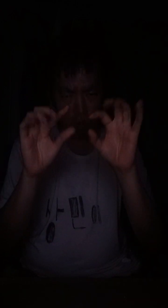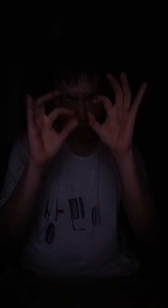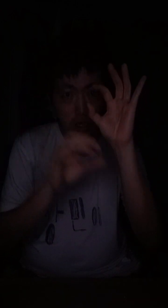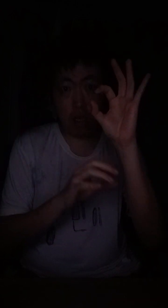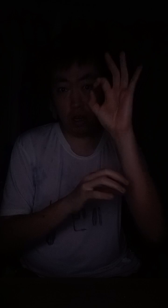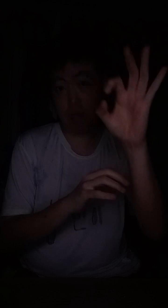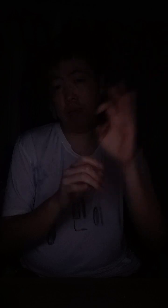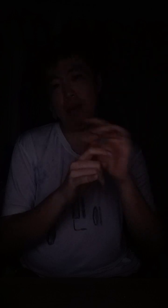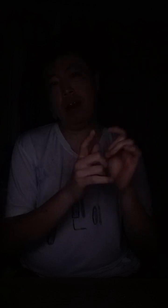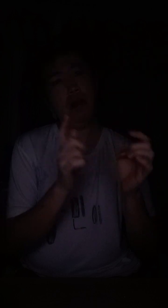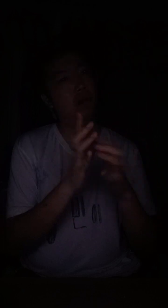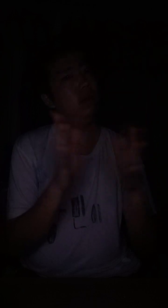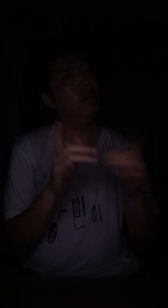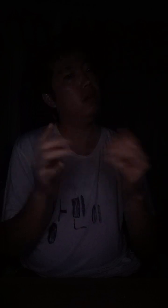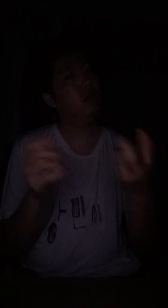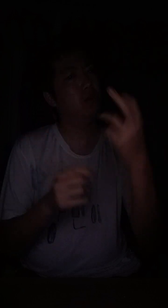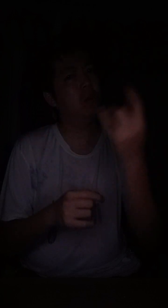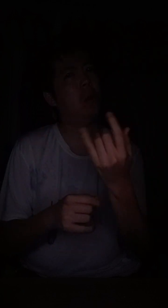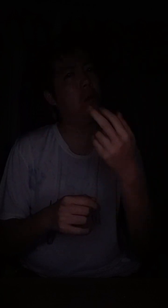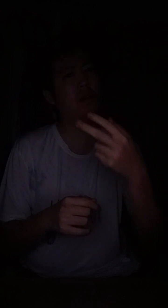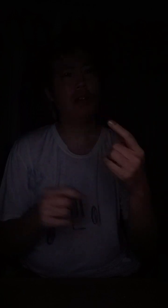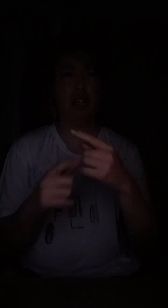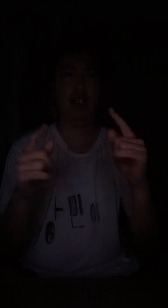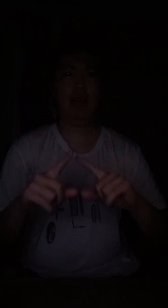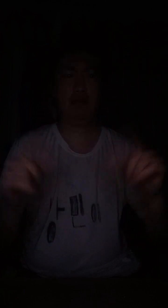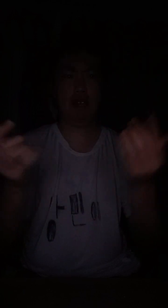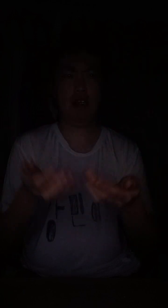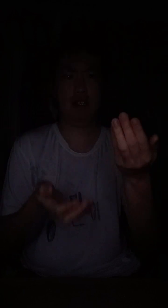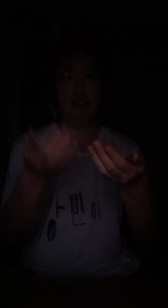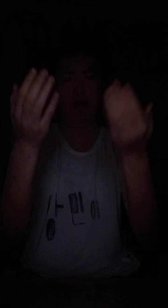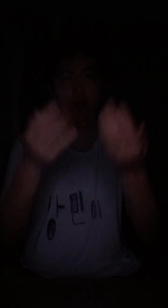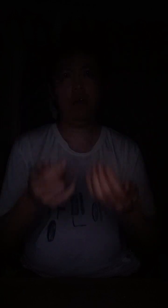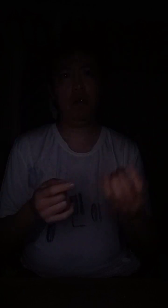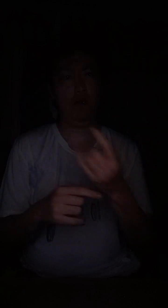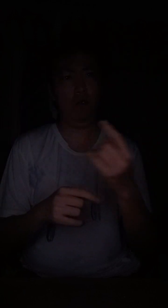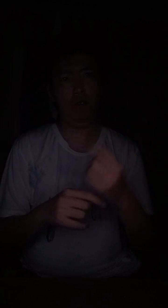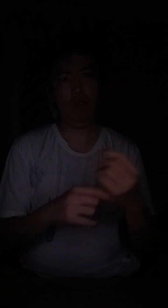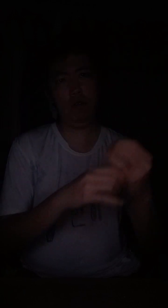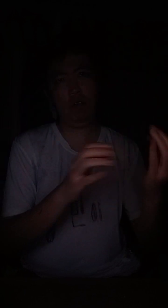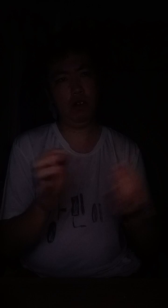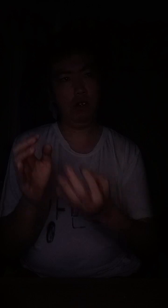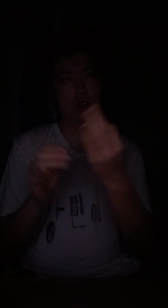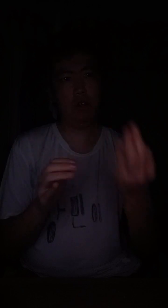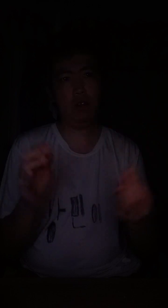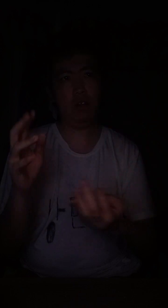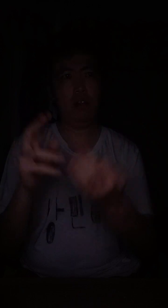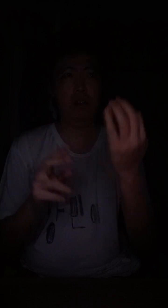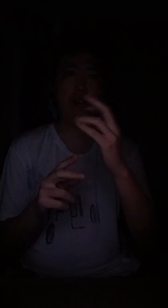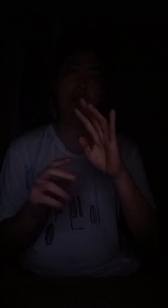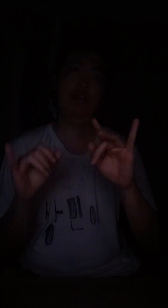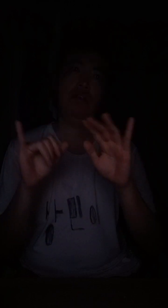범죄가 지난 10년 발생한 성범죄 가운데 가장 빠르게 증가했고 최근 5년간 불법 촬영 가해자 16,000명